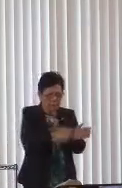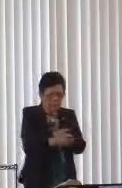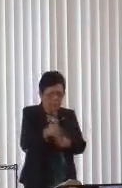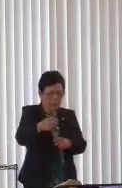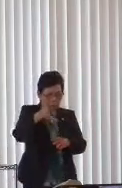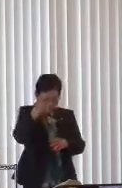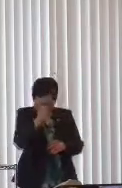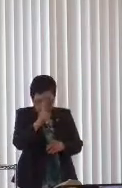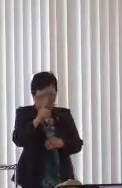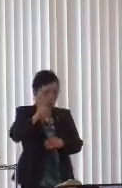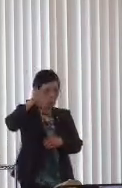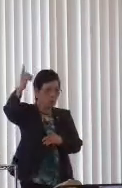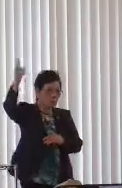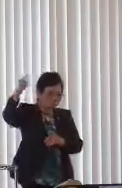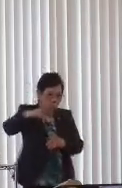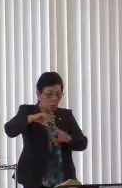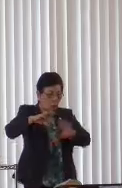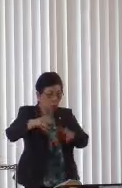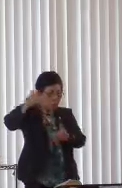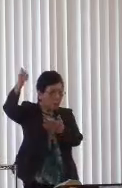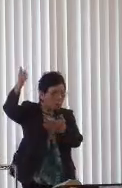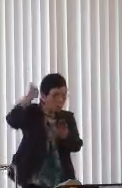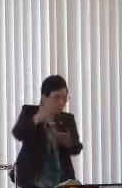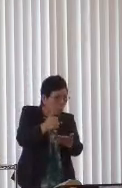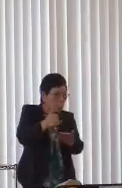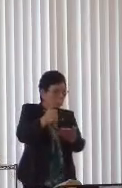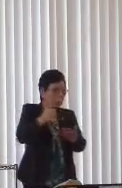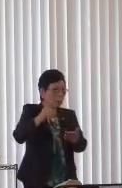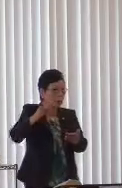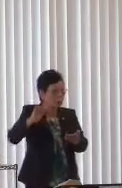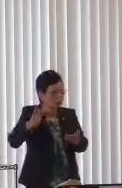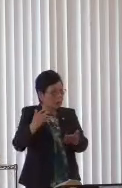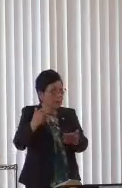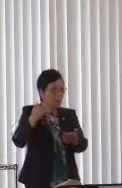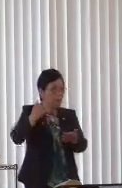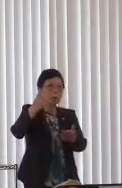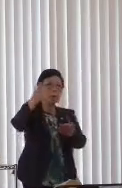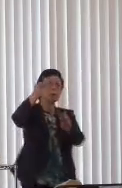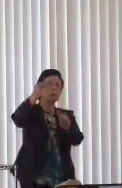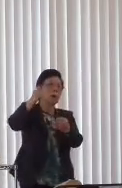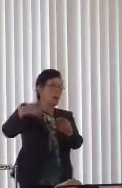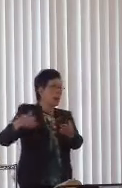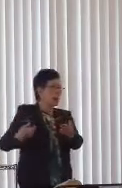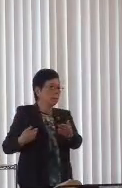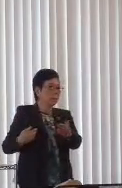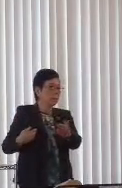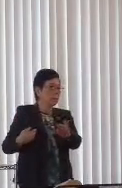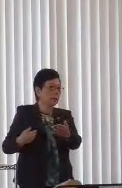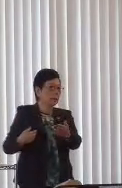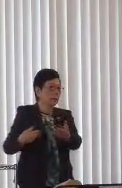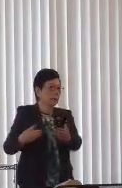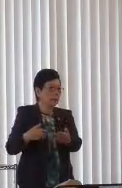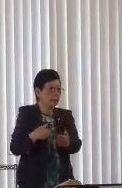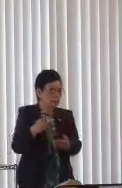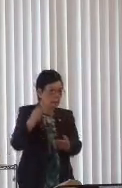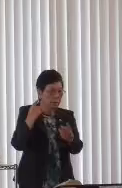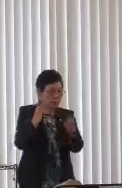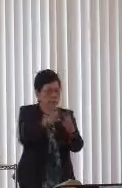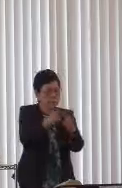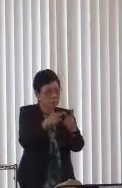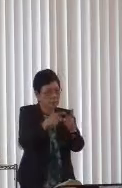でになる、いわゆる再臨によってこの地上に到来する神の国であります。